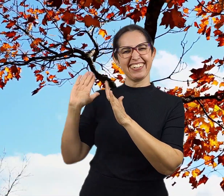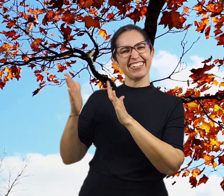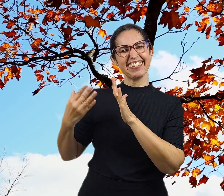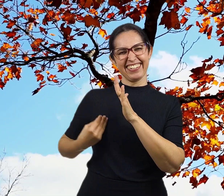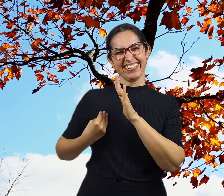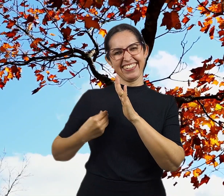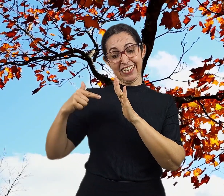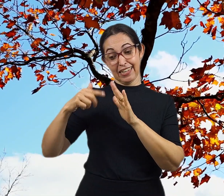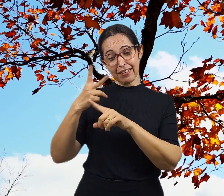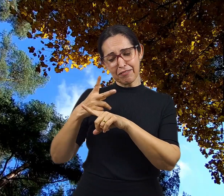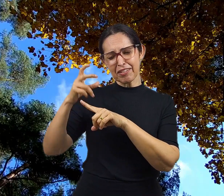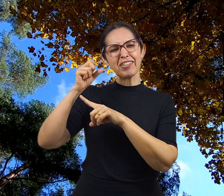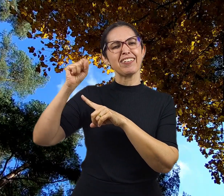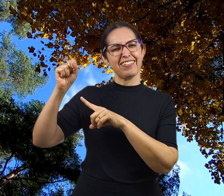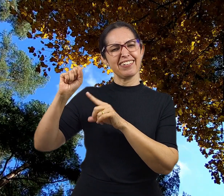né, irmãos? Já é maravilhoso.